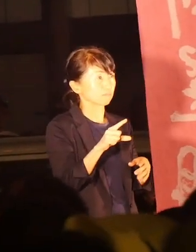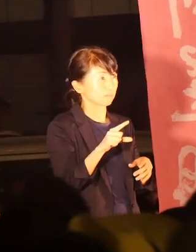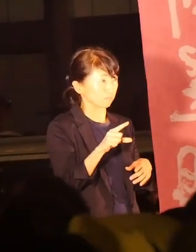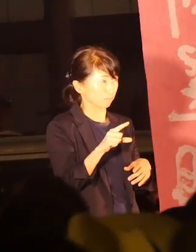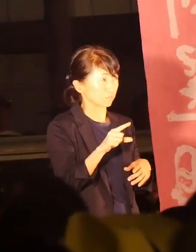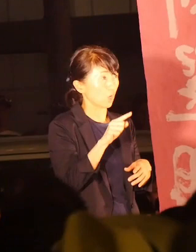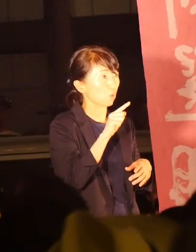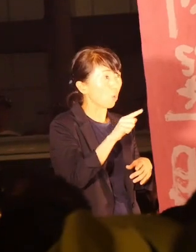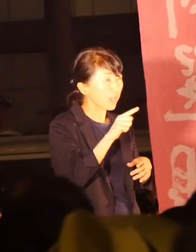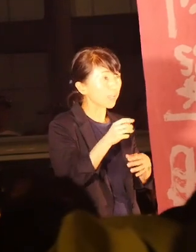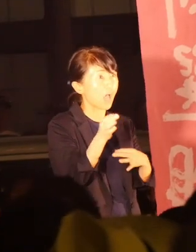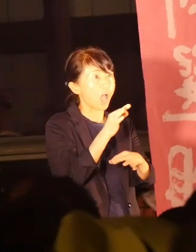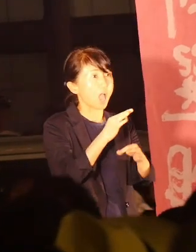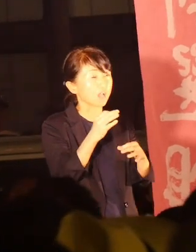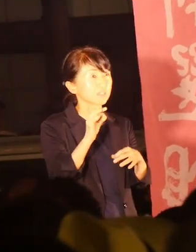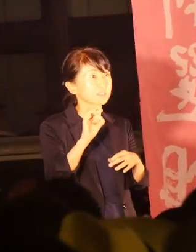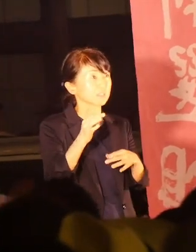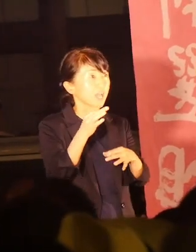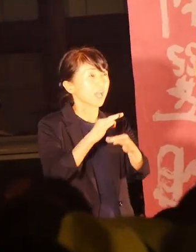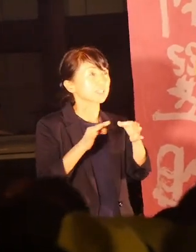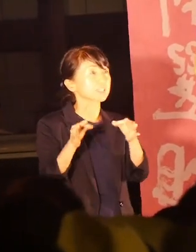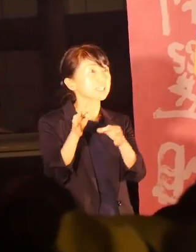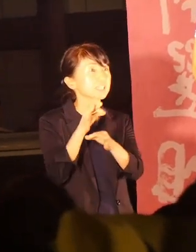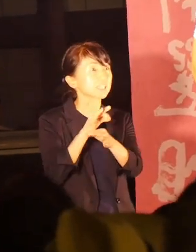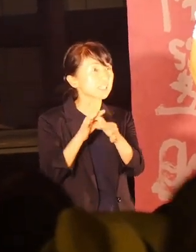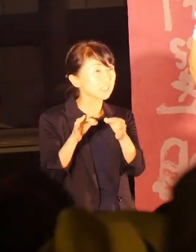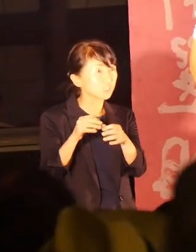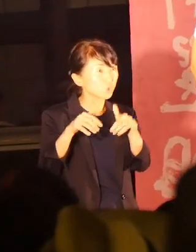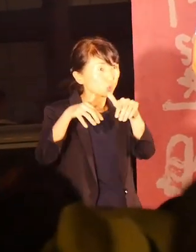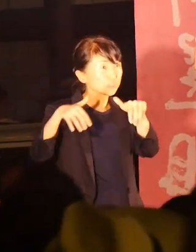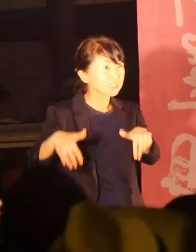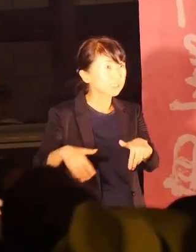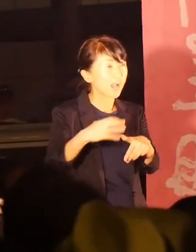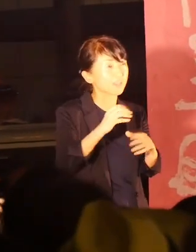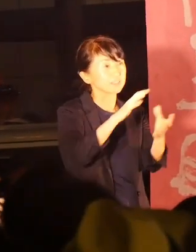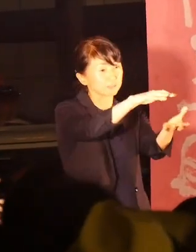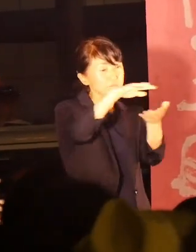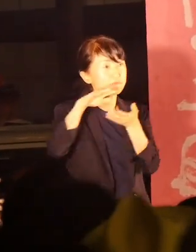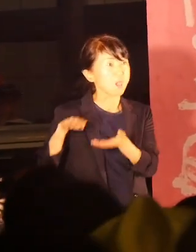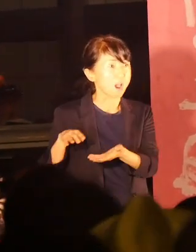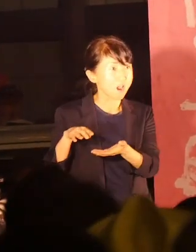は金融機関の懐に入る。おかしくないですか。